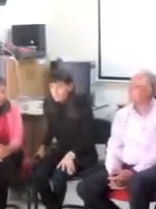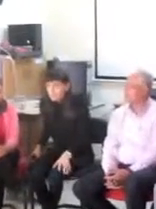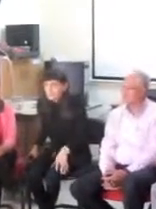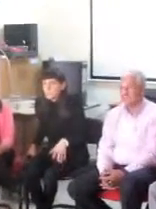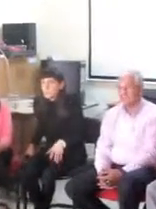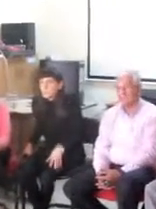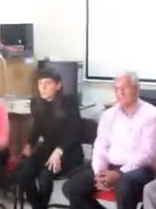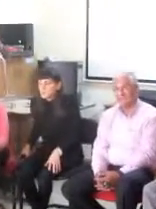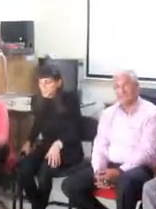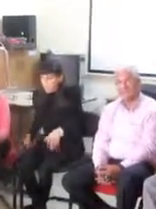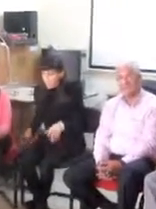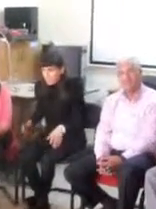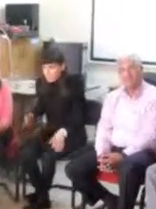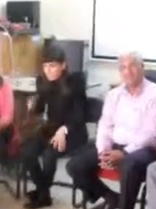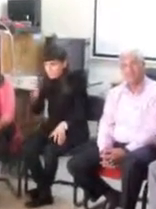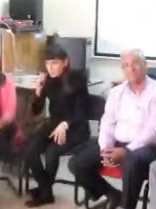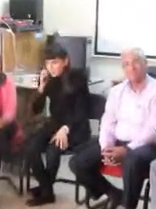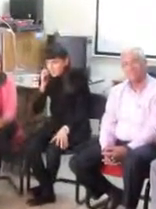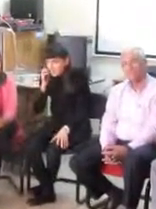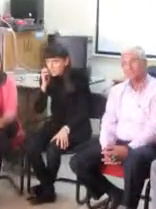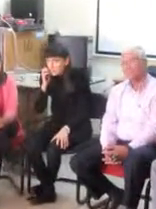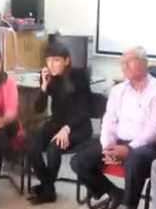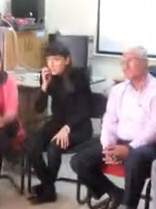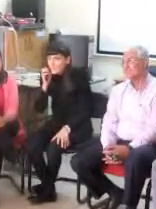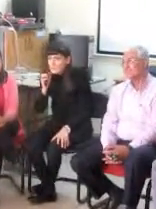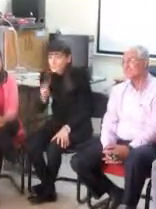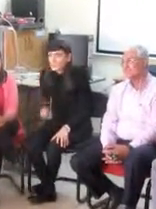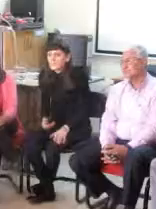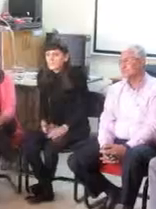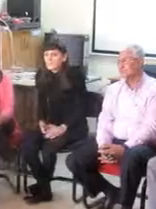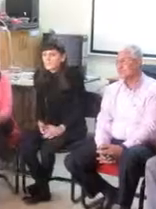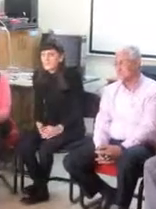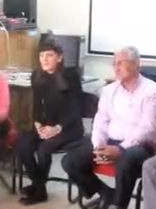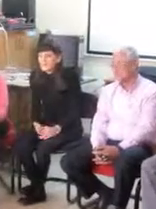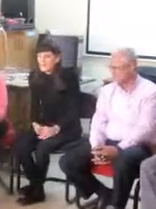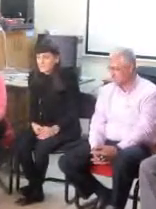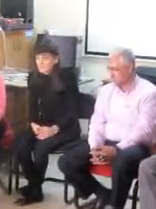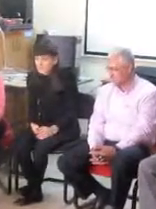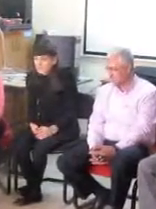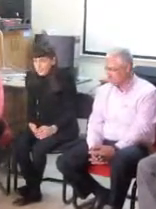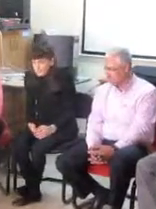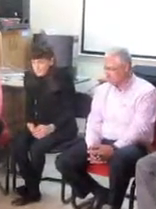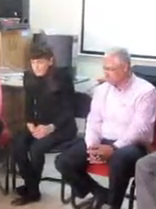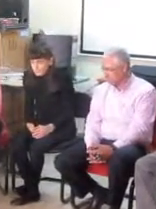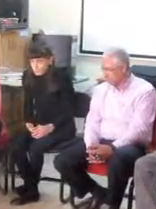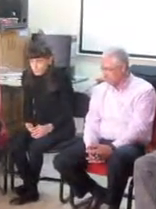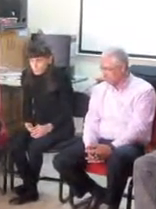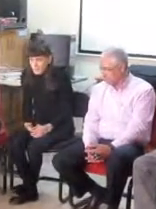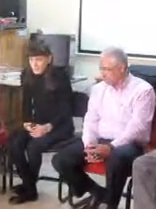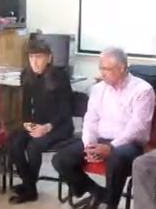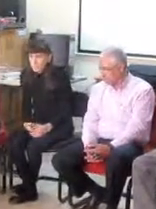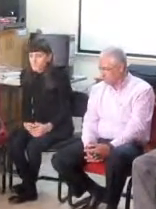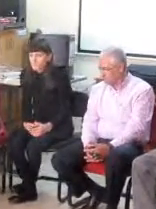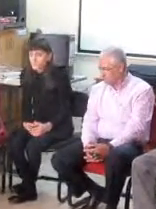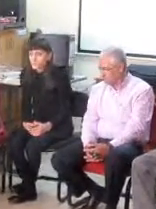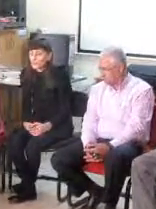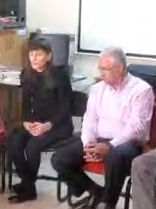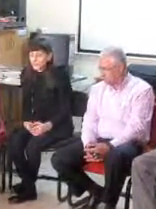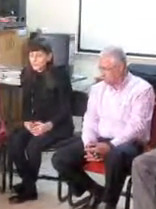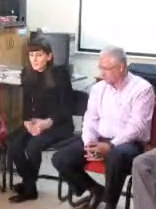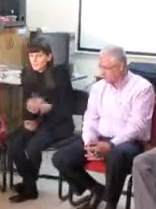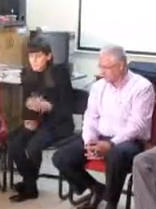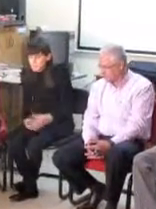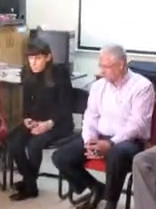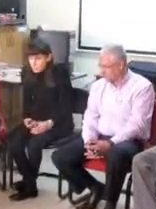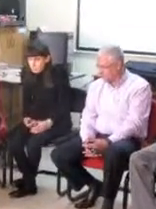هيك نقيم ونلخص عمل مشترك عملناه. الشغل معكم لإلي انا كهنا كان تحدي، يعني انتم بتعرفوا انه